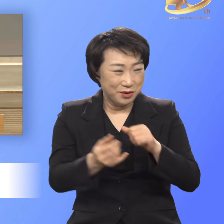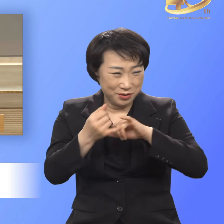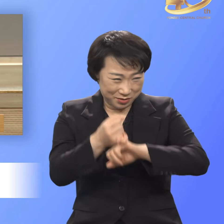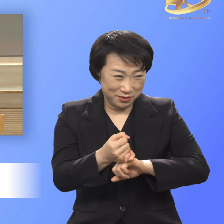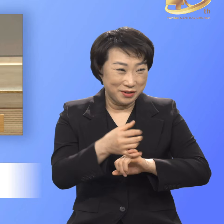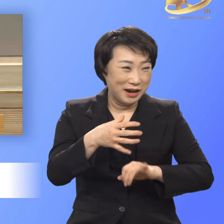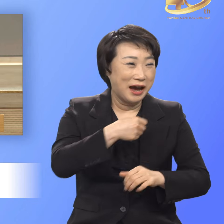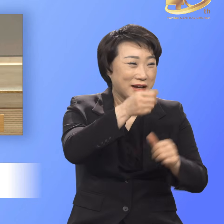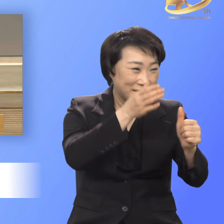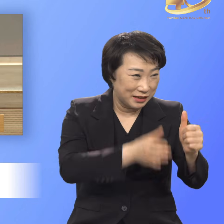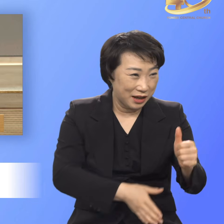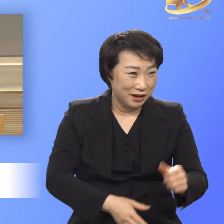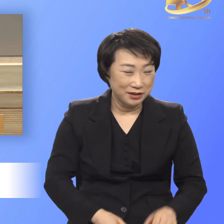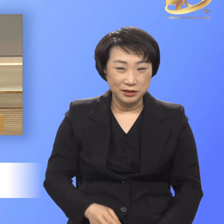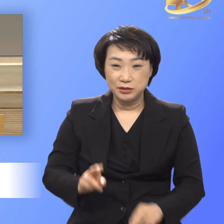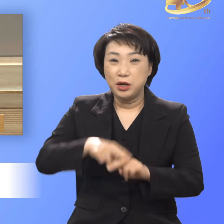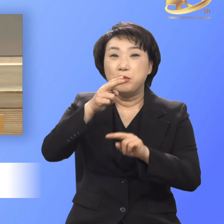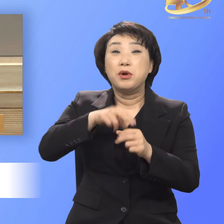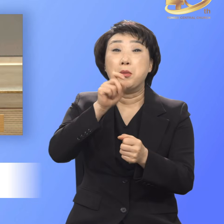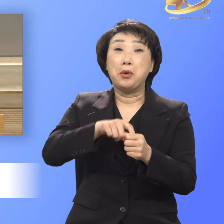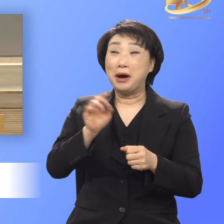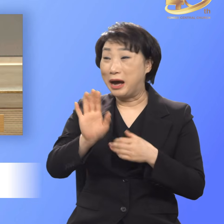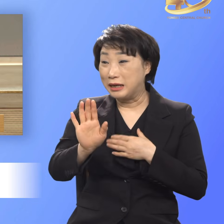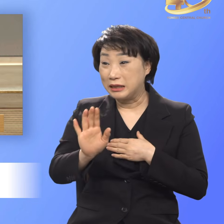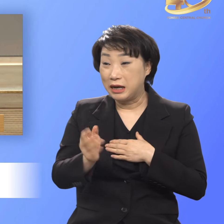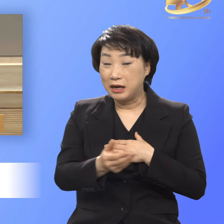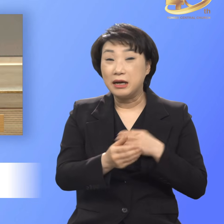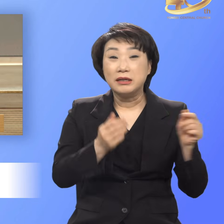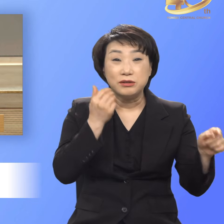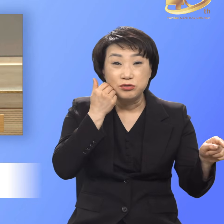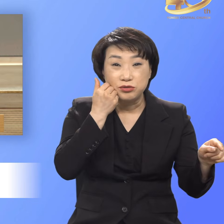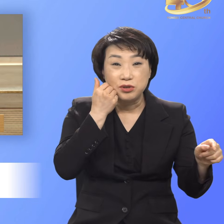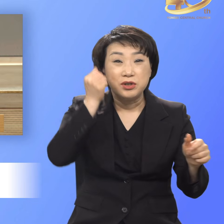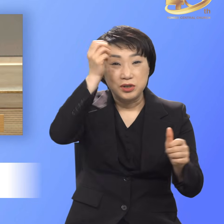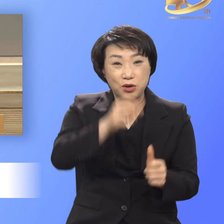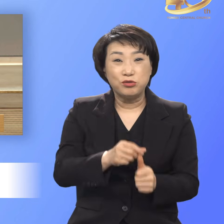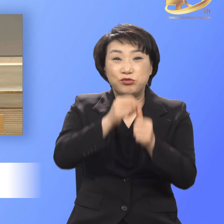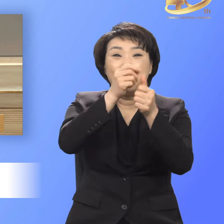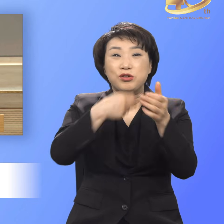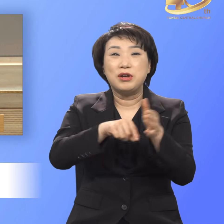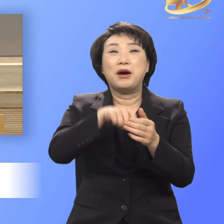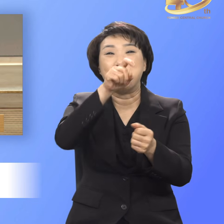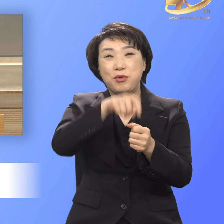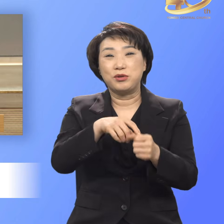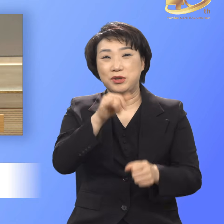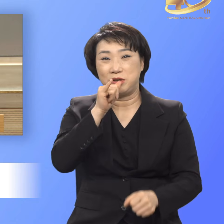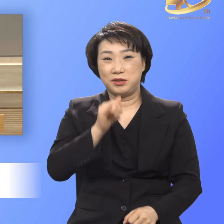받아가라. 선물이 목적이 아니요, 그 영혼을 살리고자 하는 것이 목적이에요.